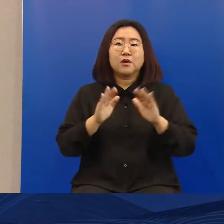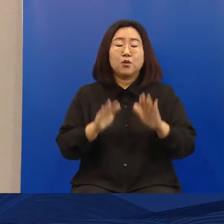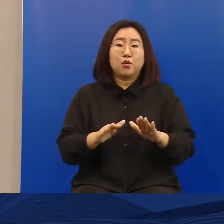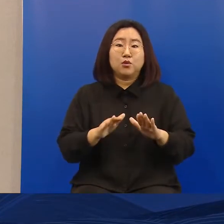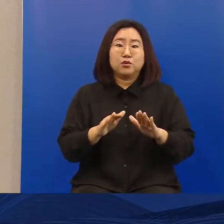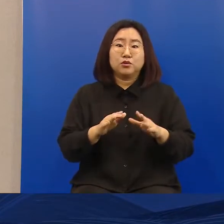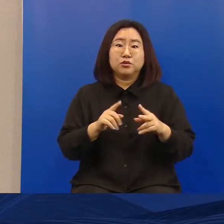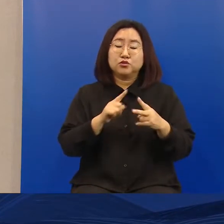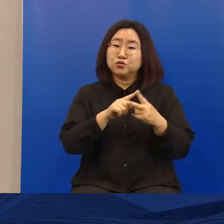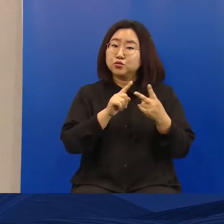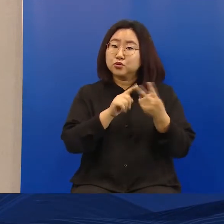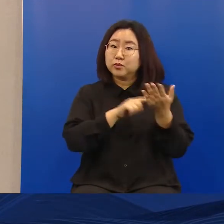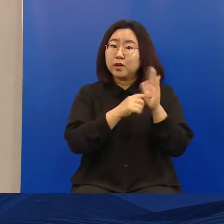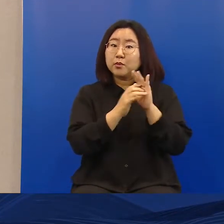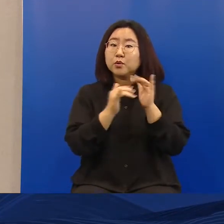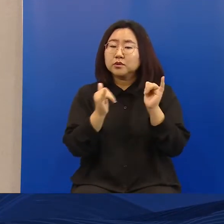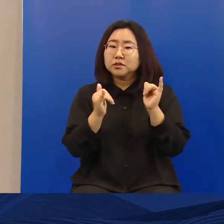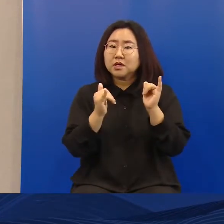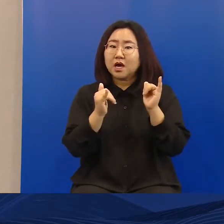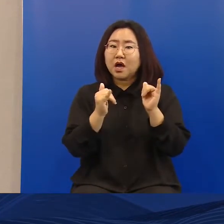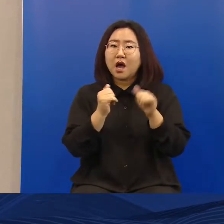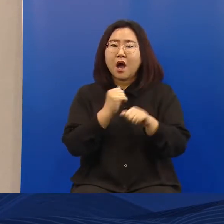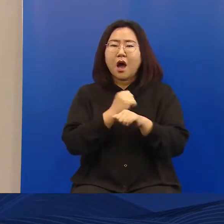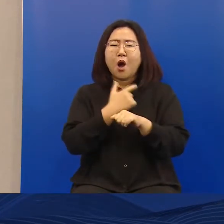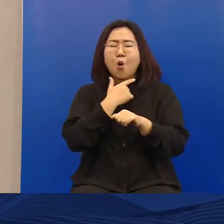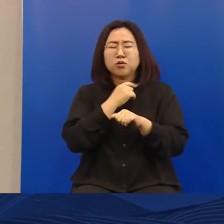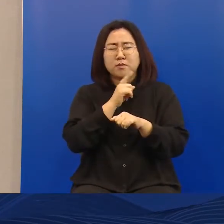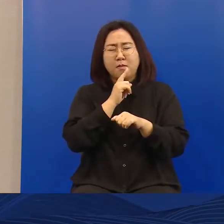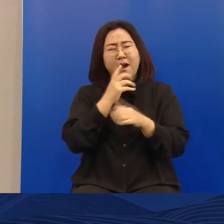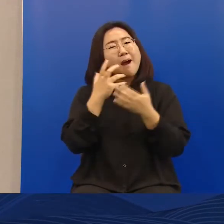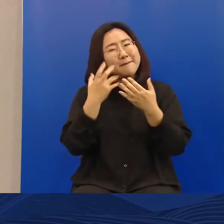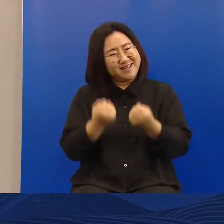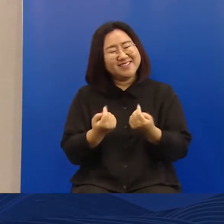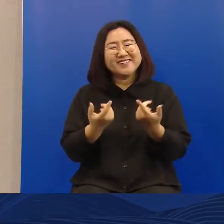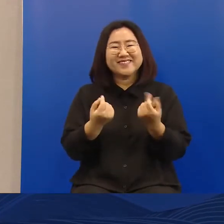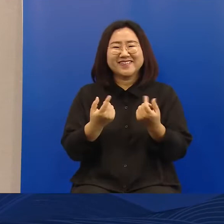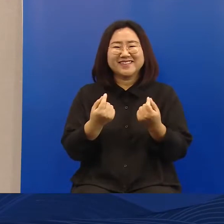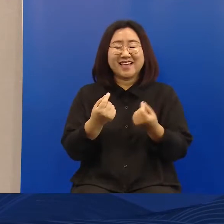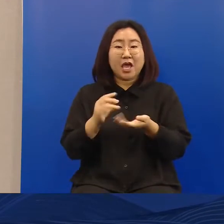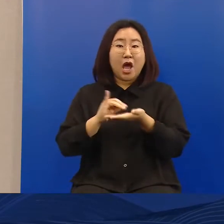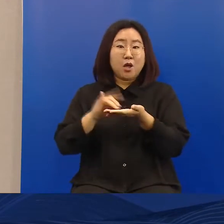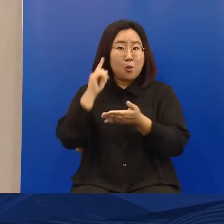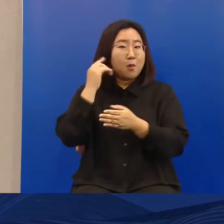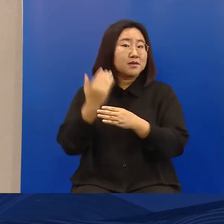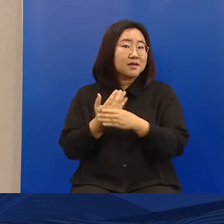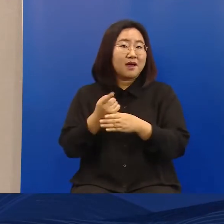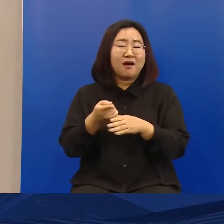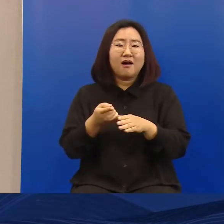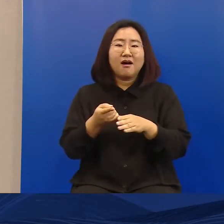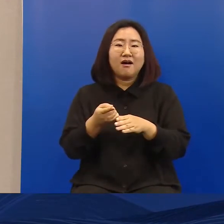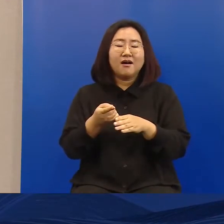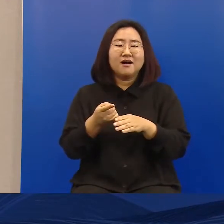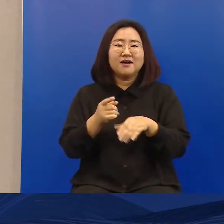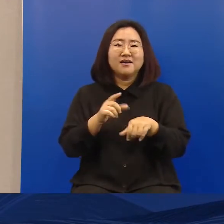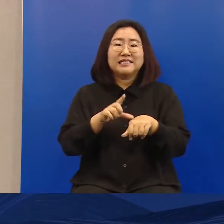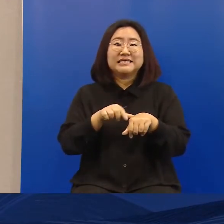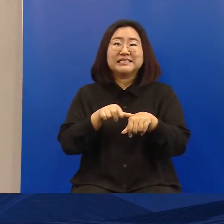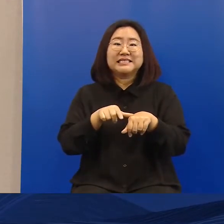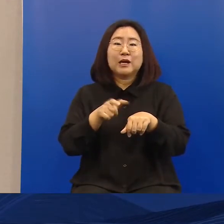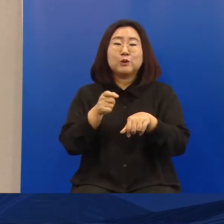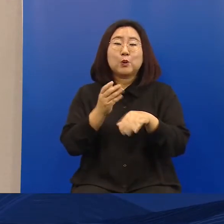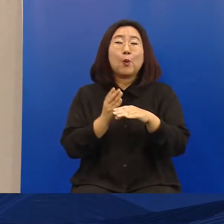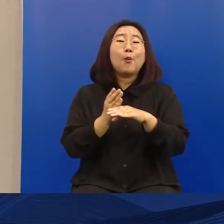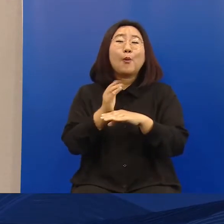두 분의 발표자들께서 하실 말씀들이 많으셨나 봐요. 안영애 박사님도 오늘